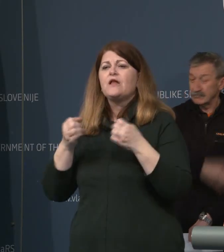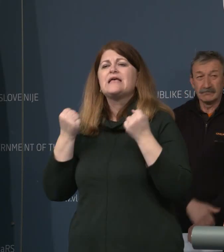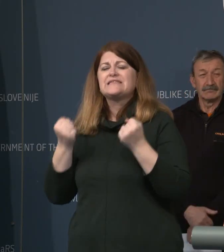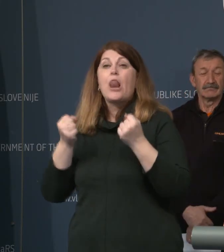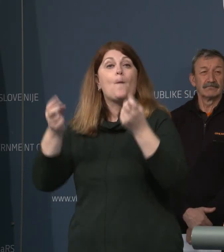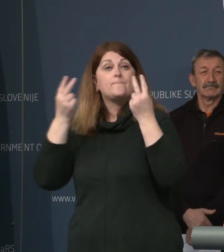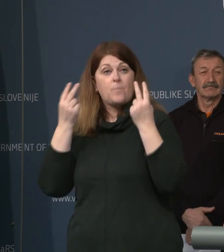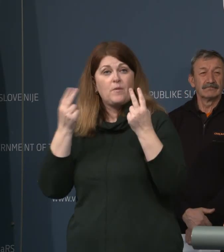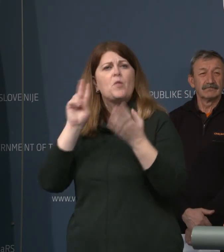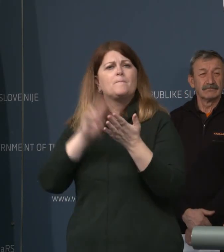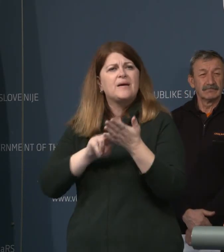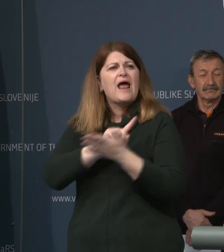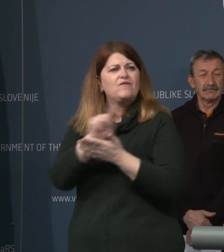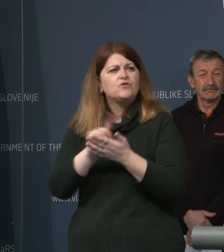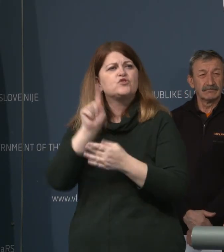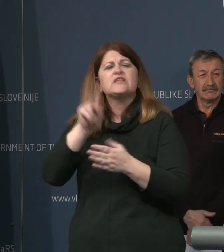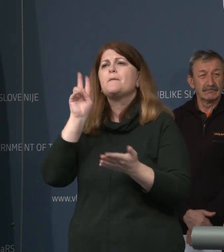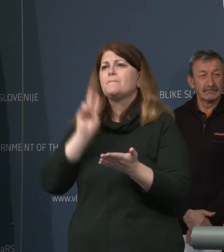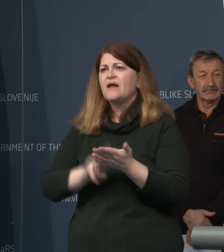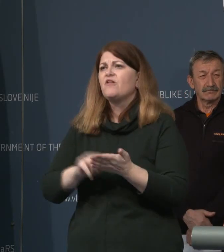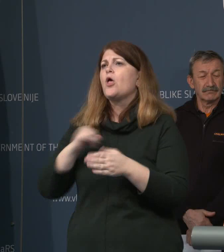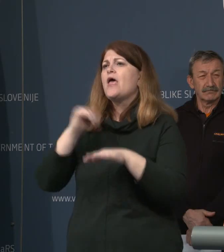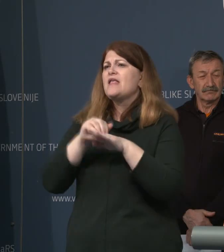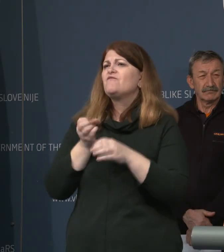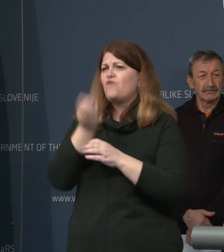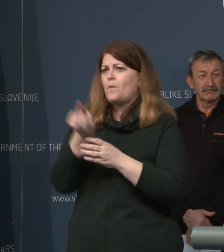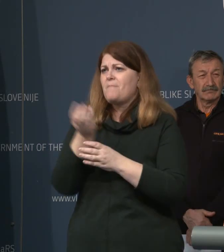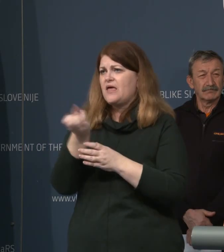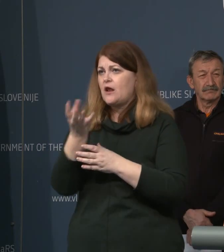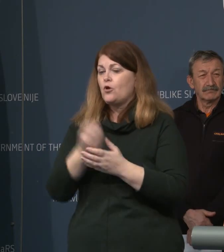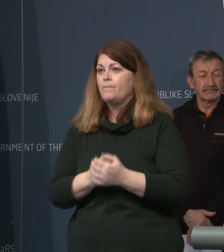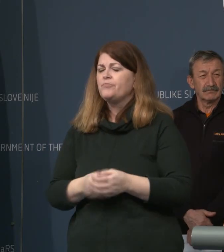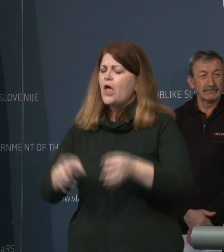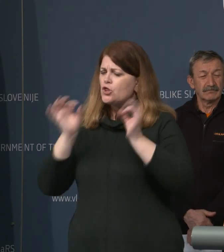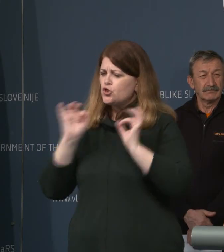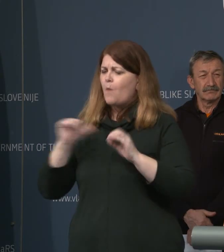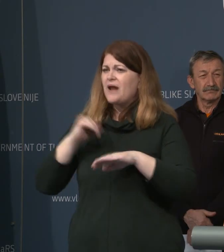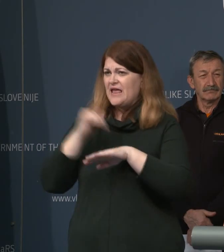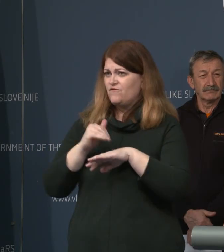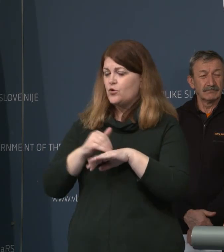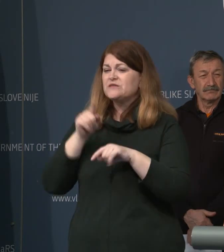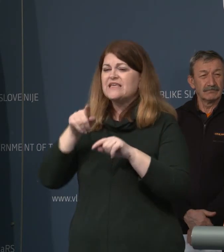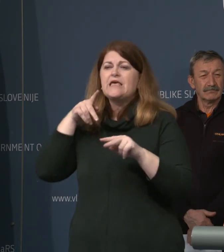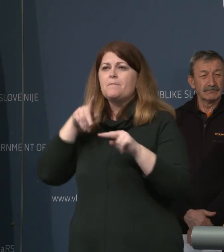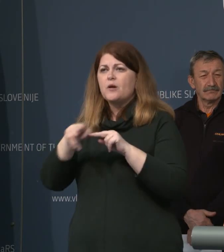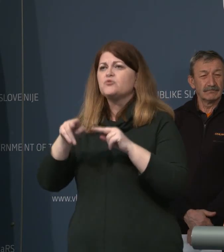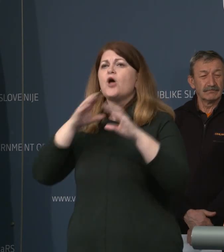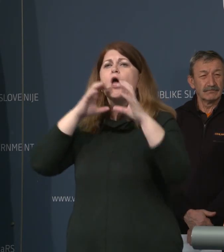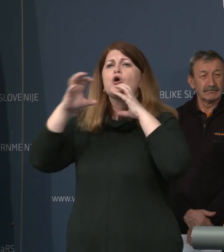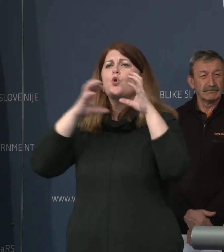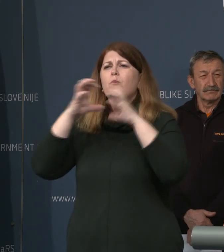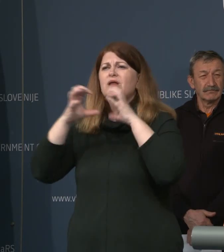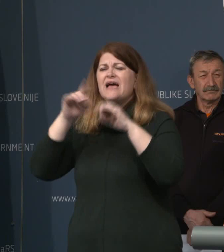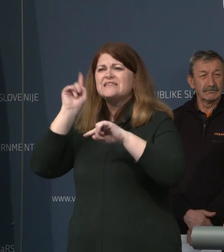zelo pomembno pravočasno in pravilno informiranje. Dobra informacija, ki preprečuje